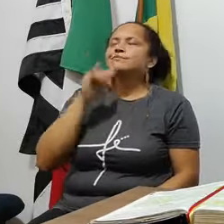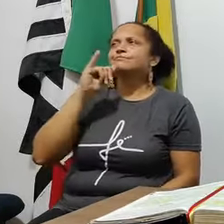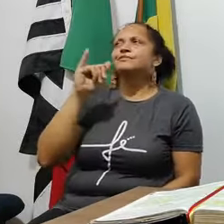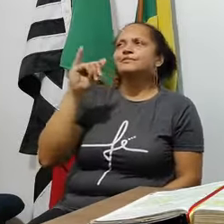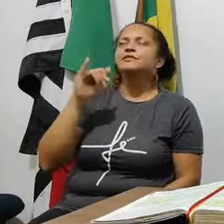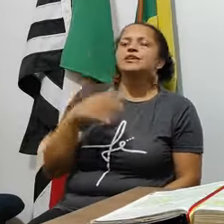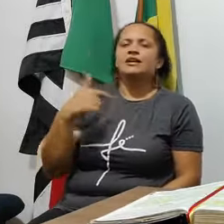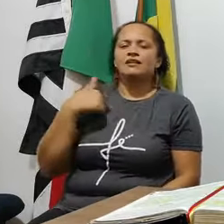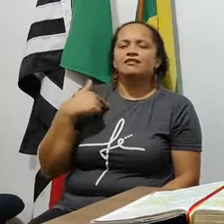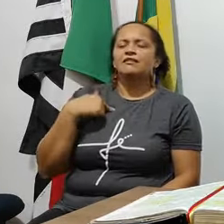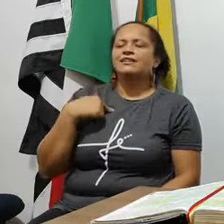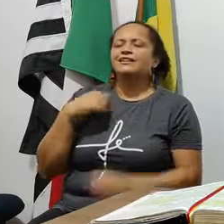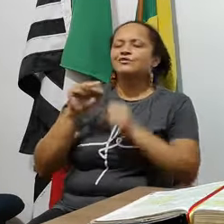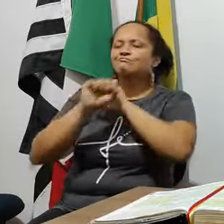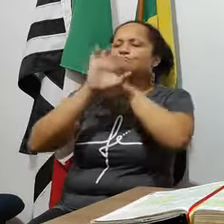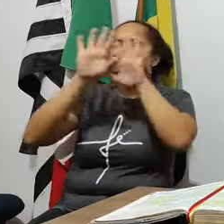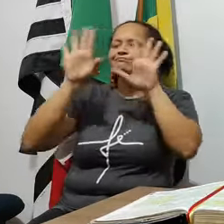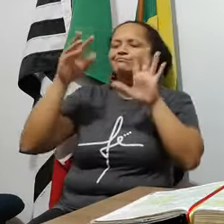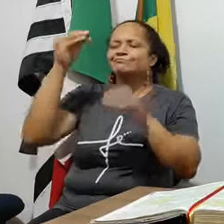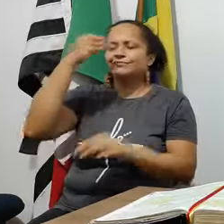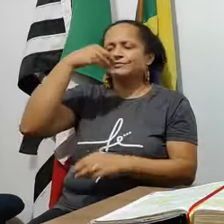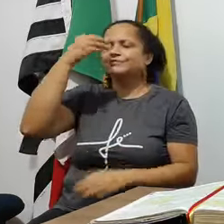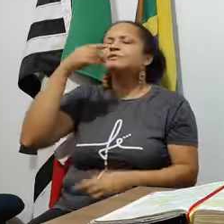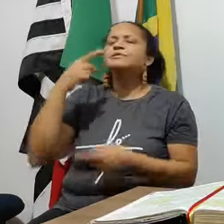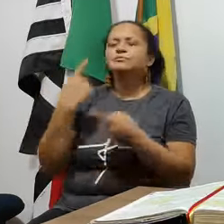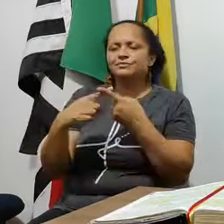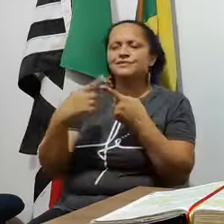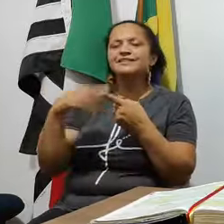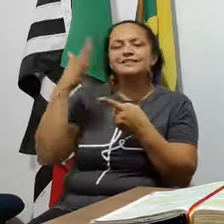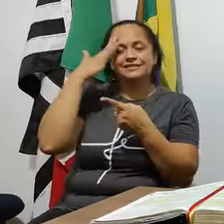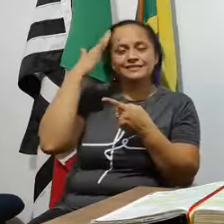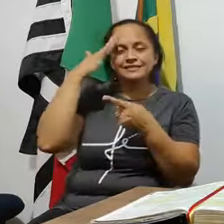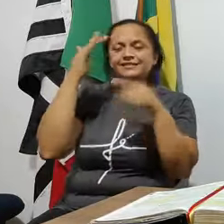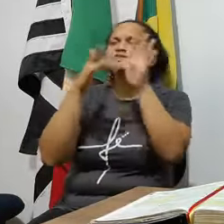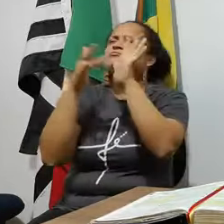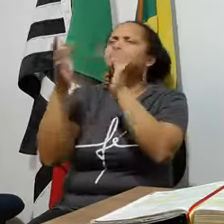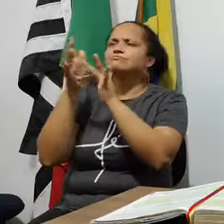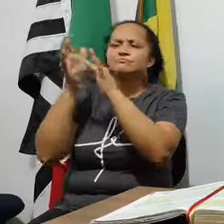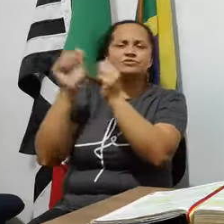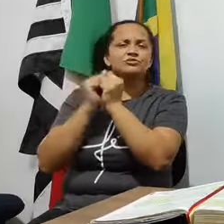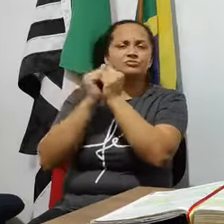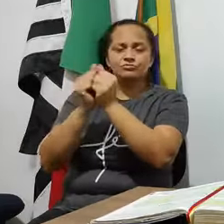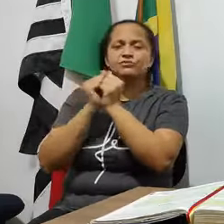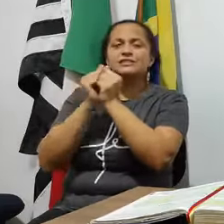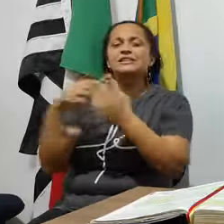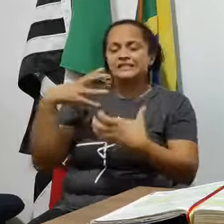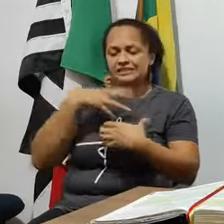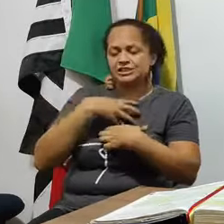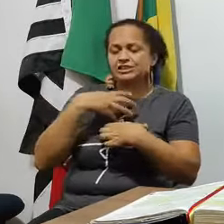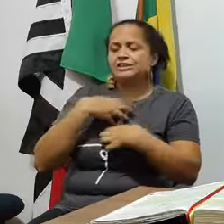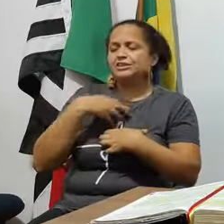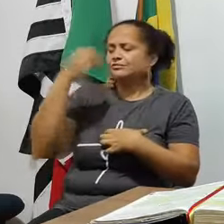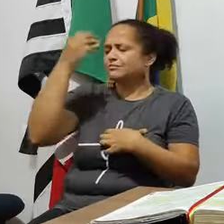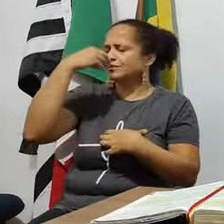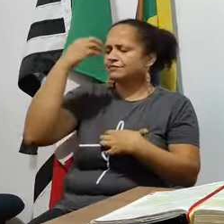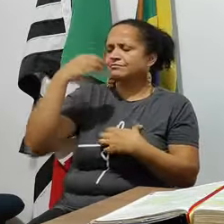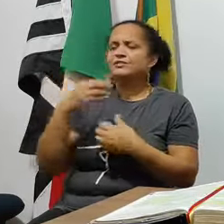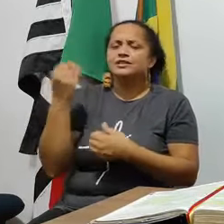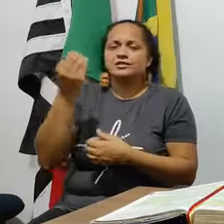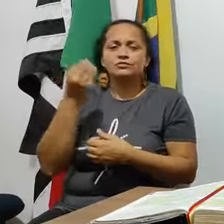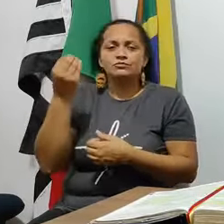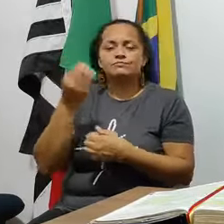repouse o poder de Cristo. Pelo que sinto prazer nas fraquezas, nas injúrias, nas